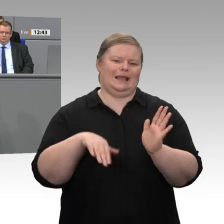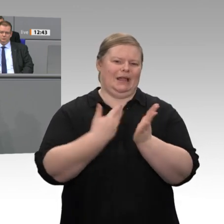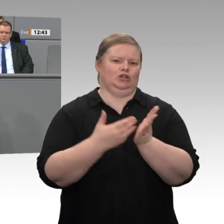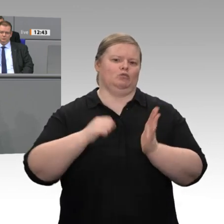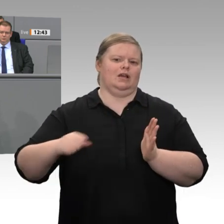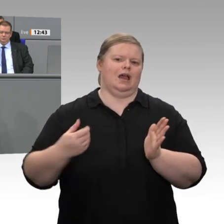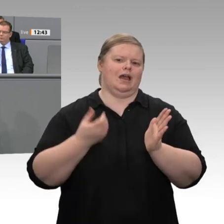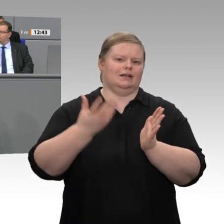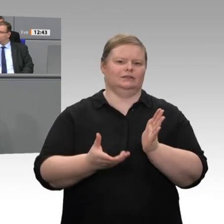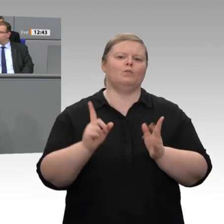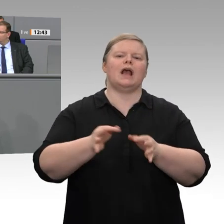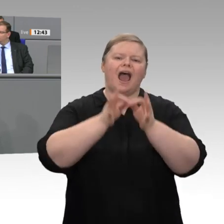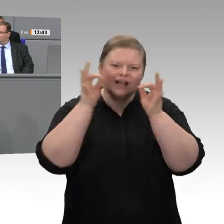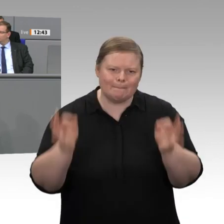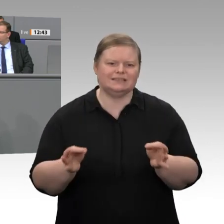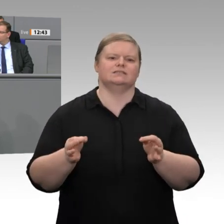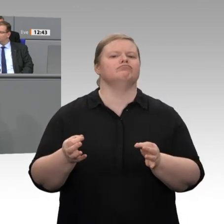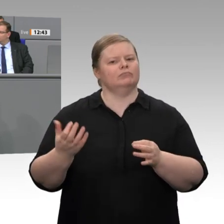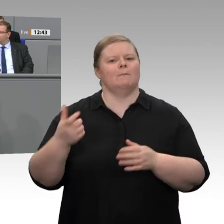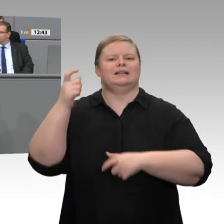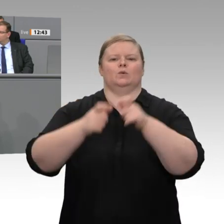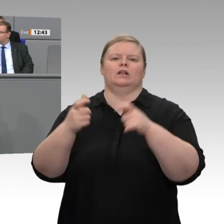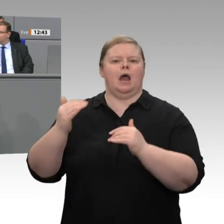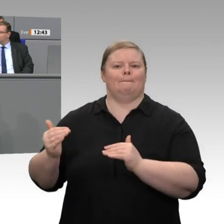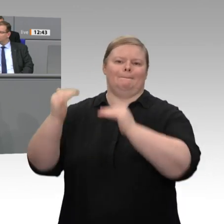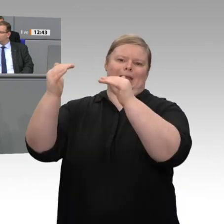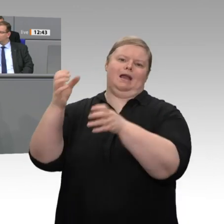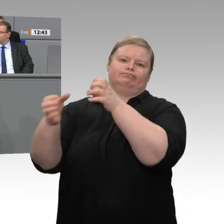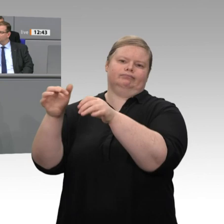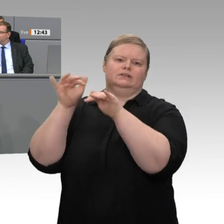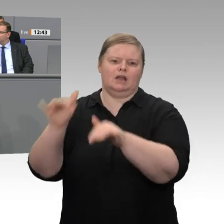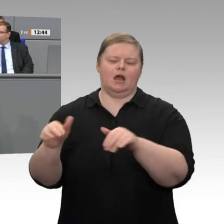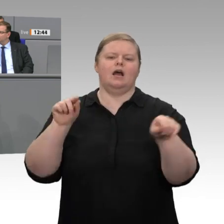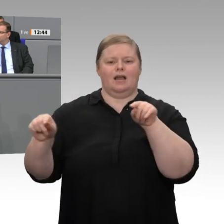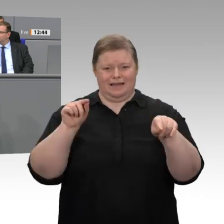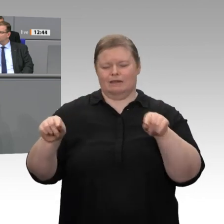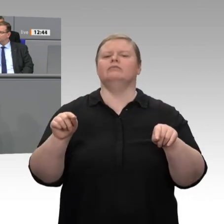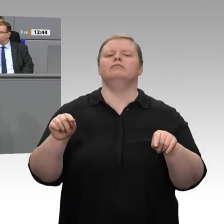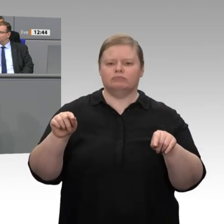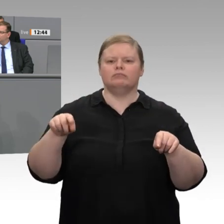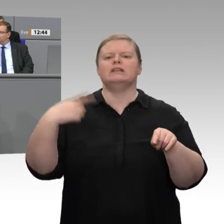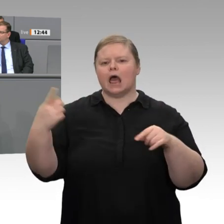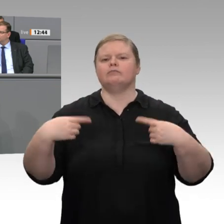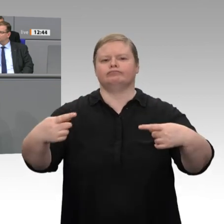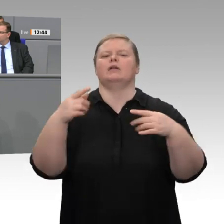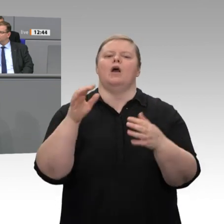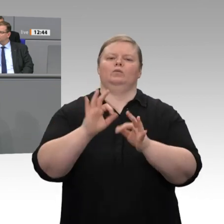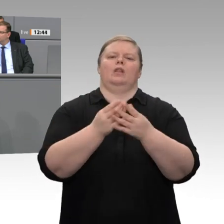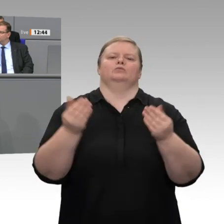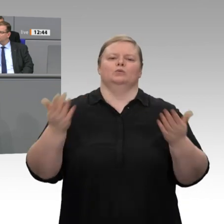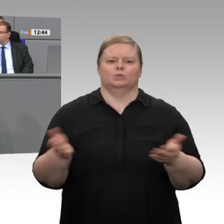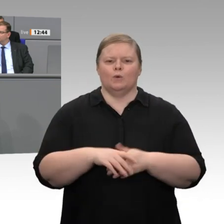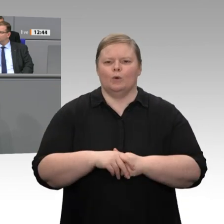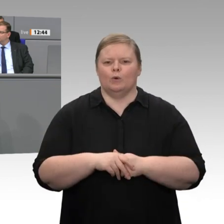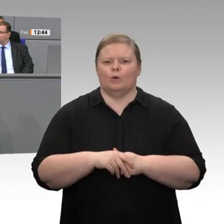Lösung, und das sollten wir den Menschen auch so erzählen und das auch so vermitteln und nicht immer den Eindruck vermitteln, als sei die